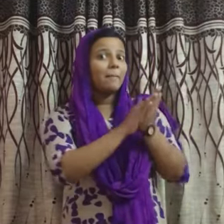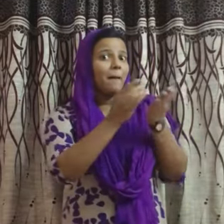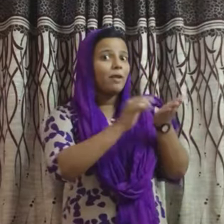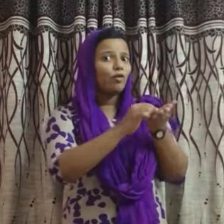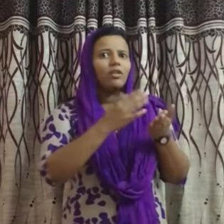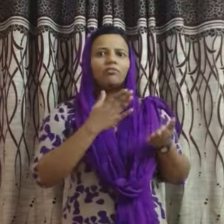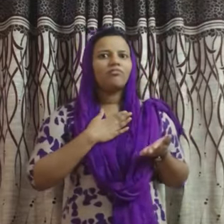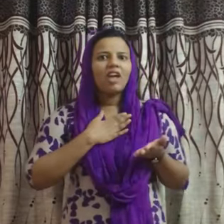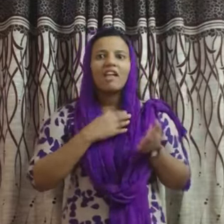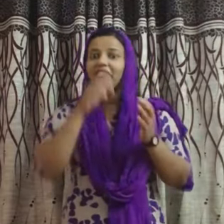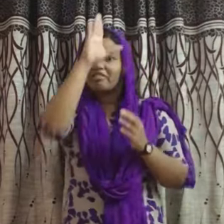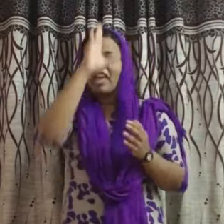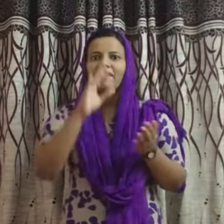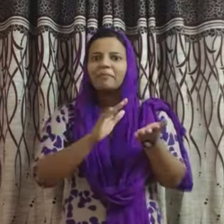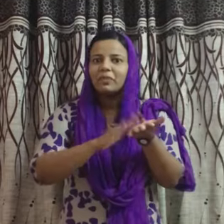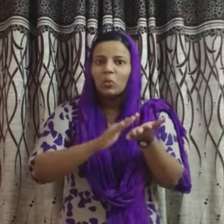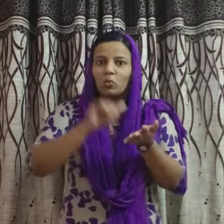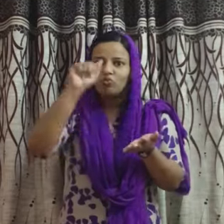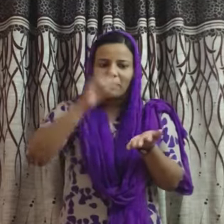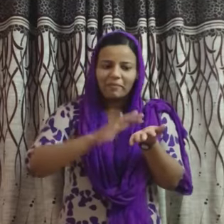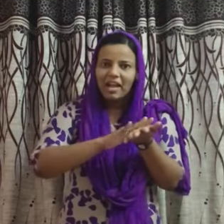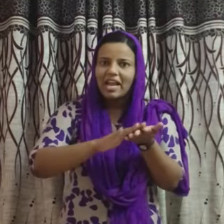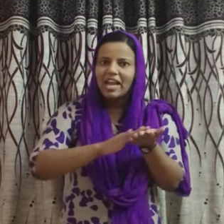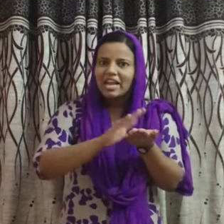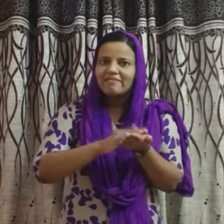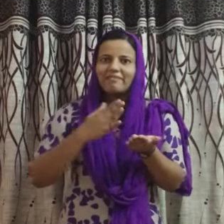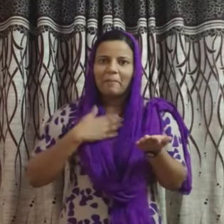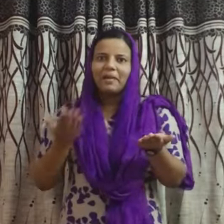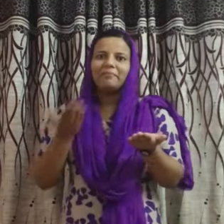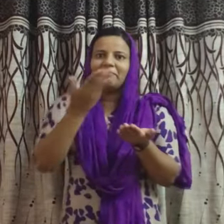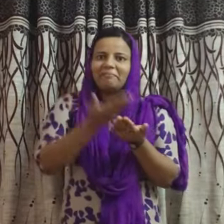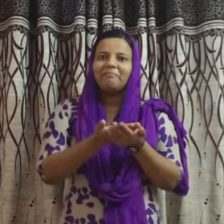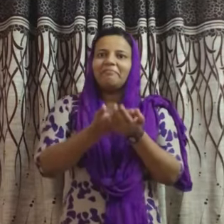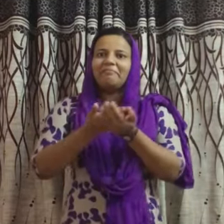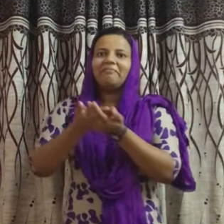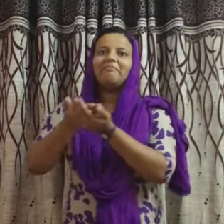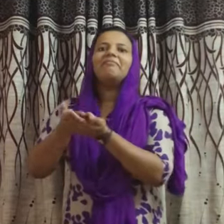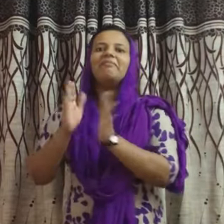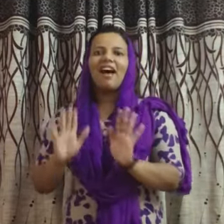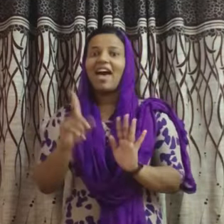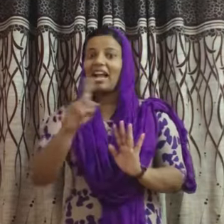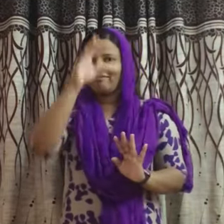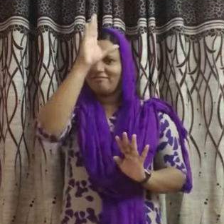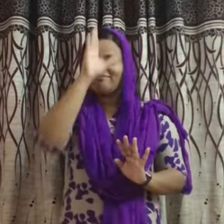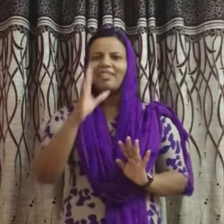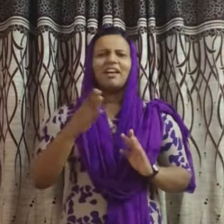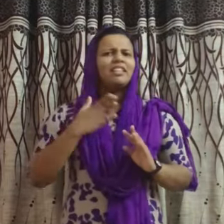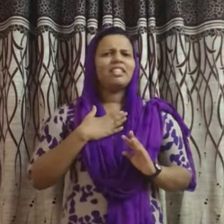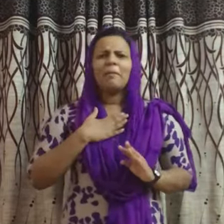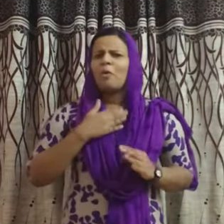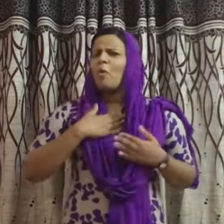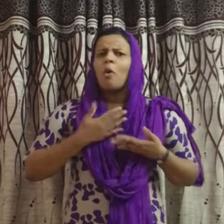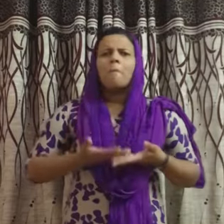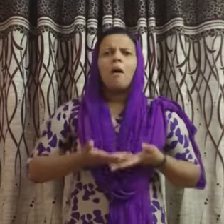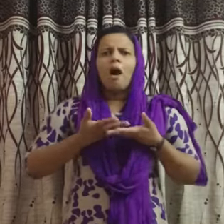കൊണ്ട് നടക്കുക. നമ്മളല്ല നടക്കുന്നത്, നമ്മളെ കയ്യിൽ കൊണ്ട് നടക്കുക കർത്താവ്. നമ്മളെ കർത്താവ് കയ്യിൽ ചുമന്നുകൊണ്ട് നടക്കും. അതുകൊണ്ട് നമ്മുടെ ഭാരമൊന്നും നമുക്ക്